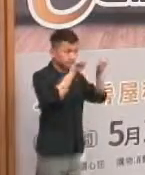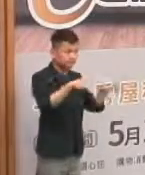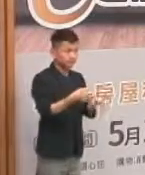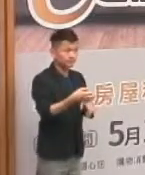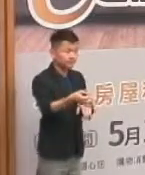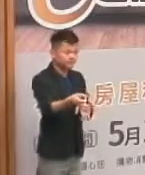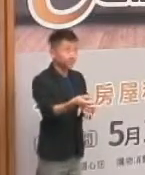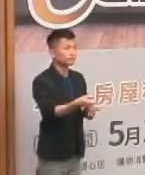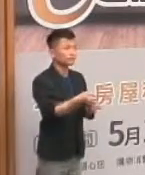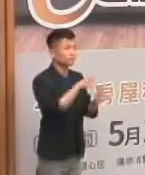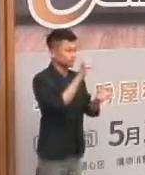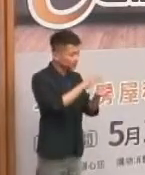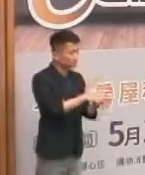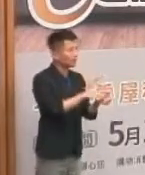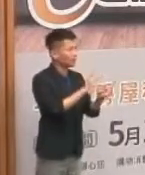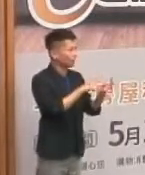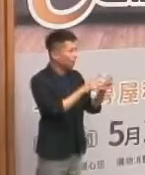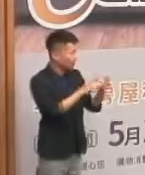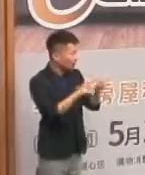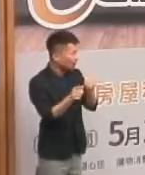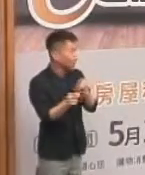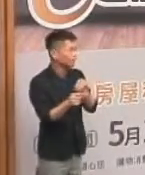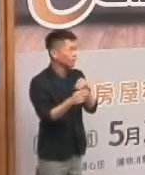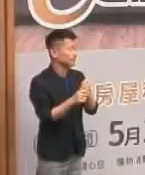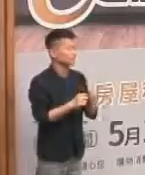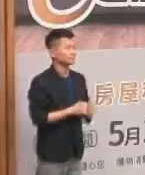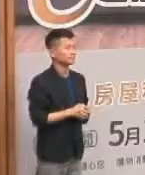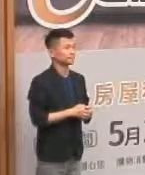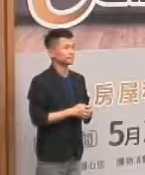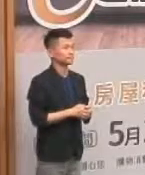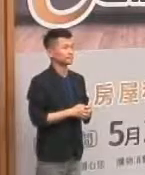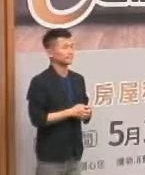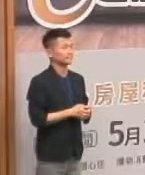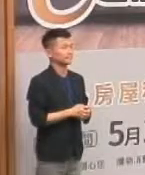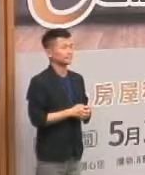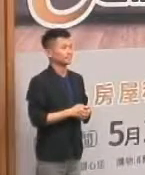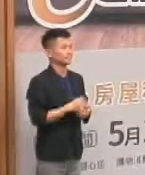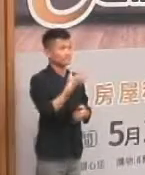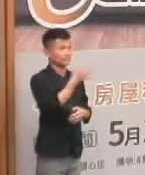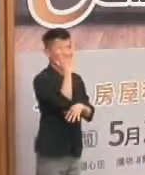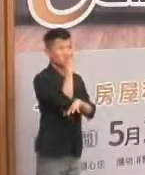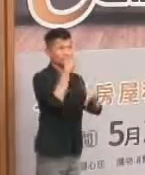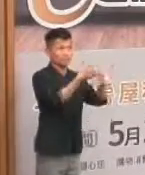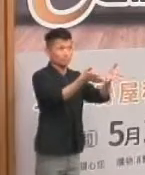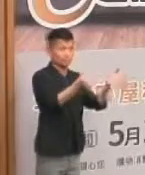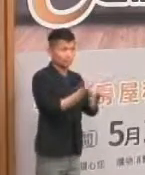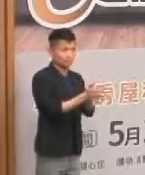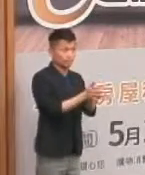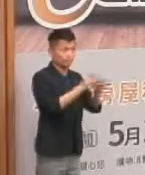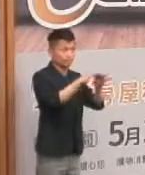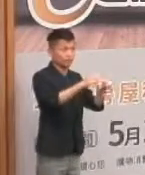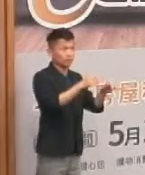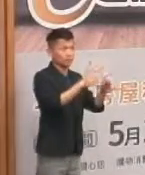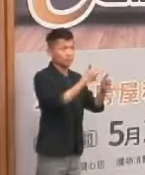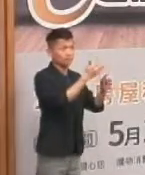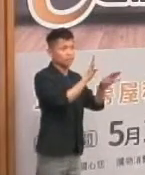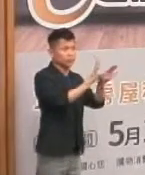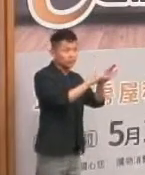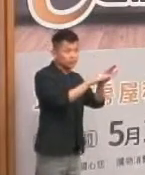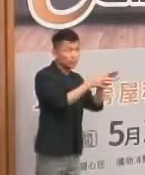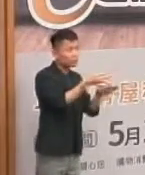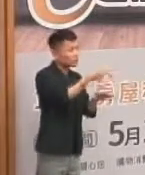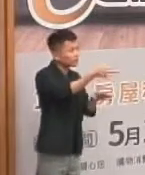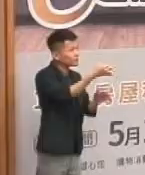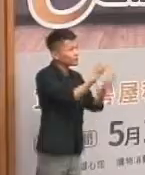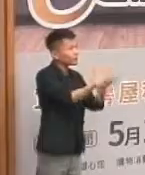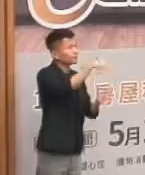通知或者是缴纳证明的索取，都可以到那财政部的那个地方税网络申报的作业